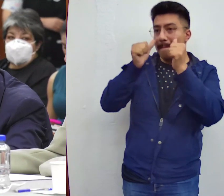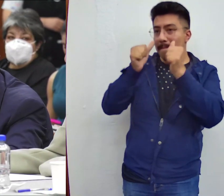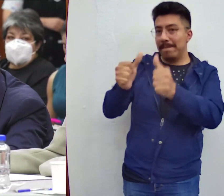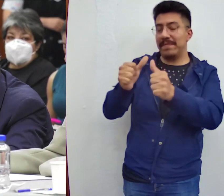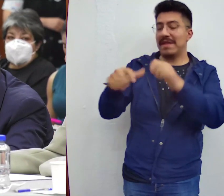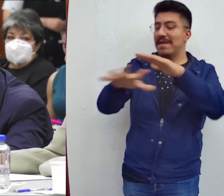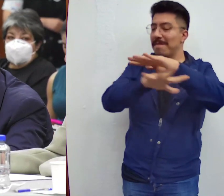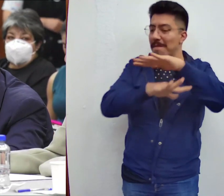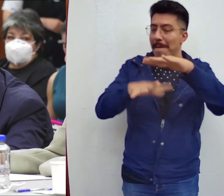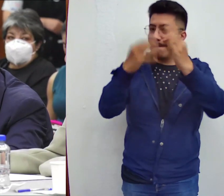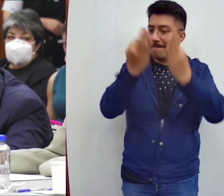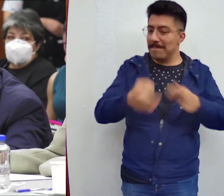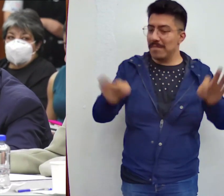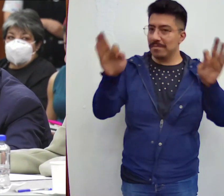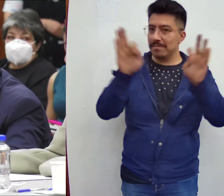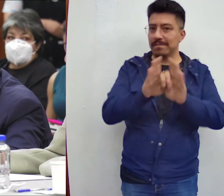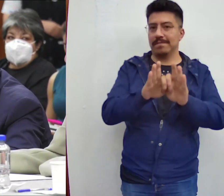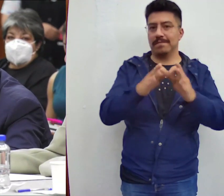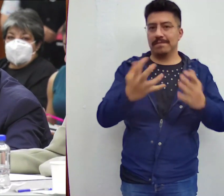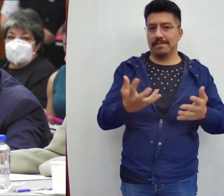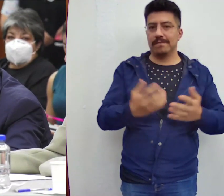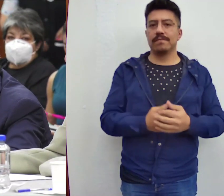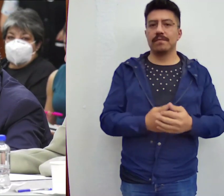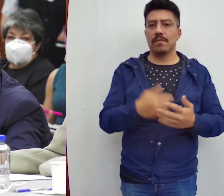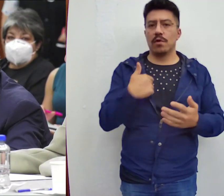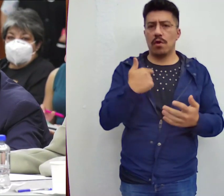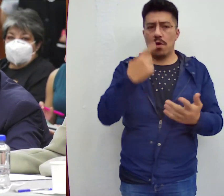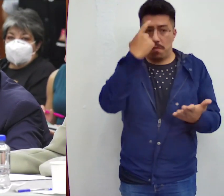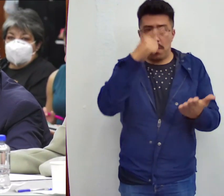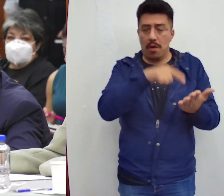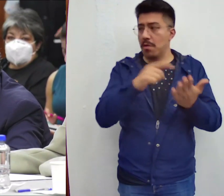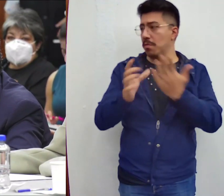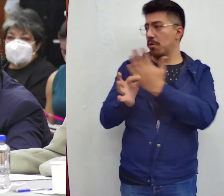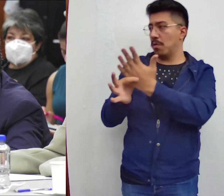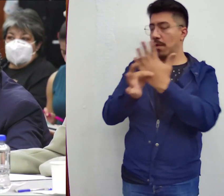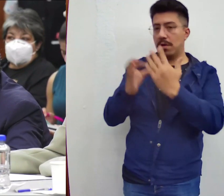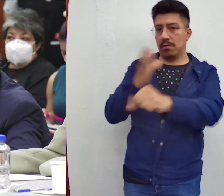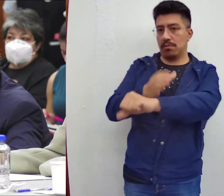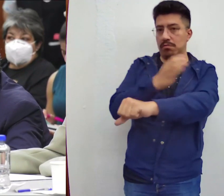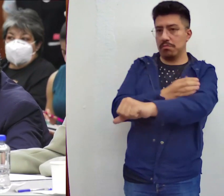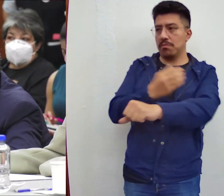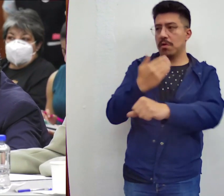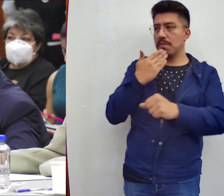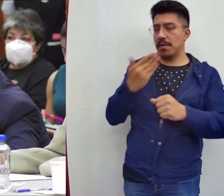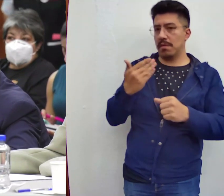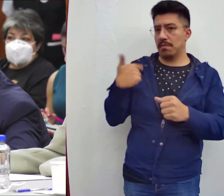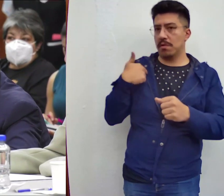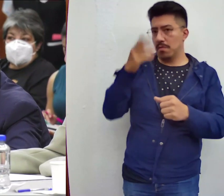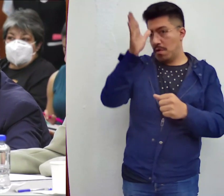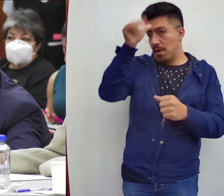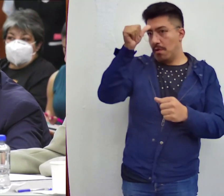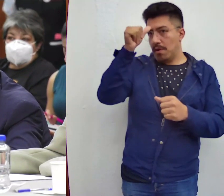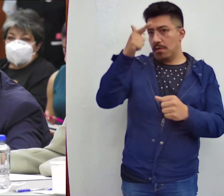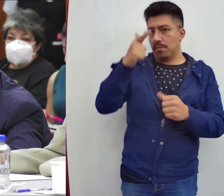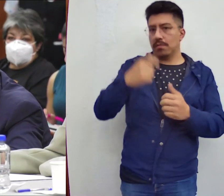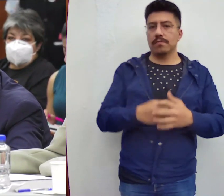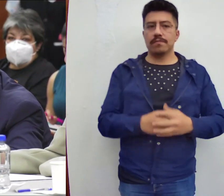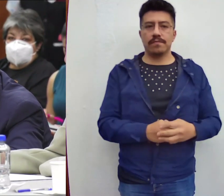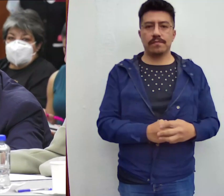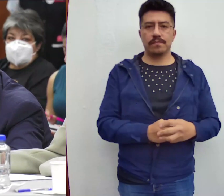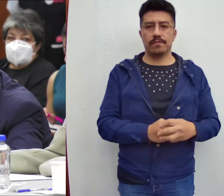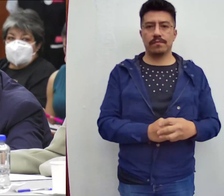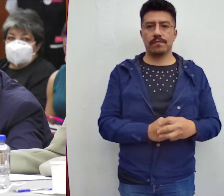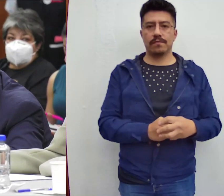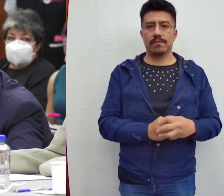básica. Coincido plenamente con mis compañeras que tomaron el uso de la palabra en un inicio,